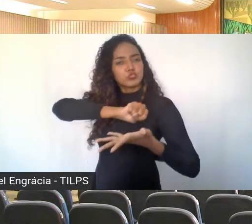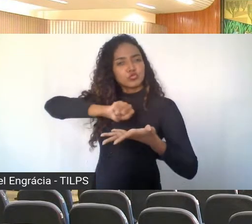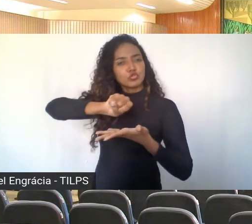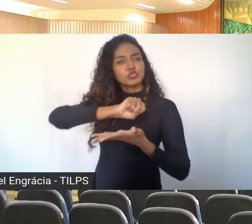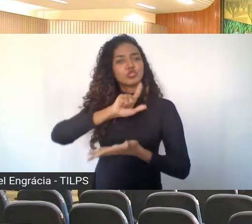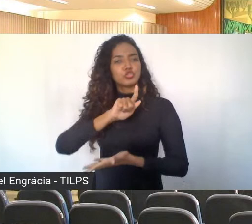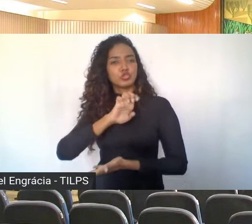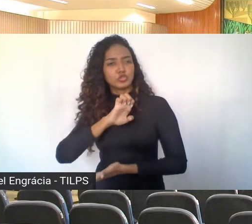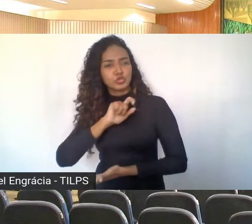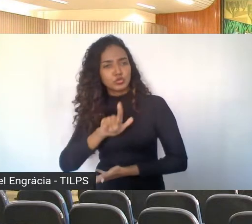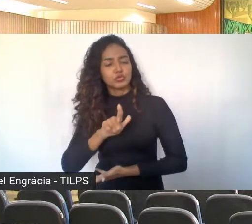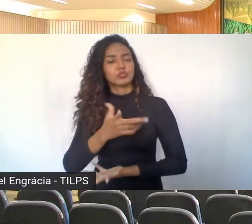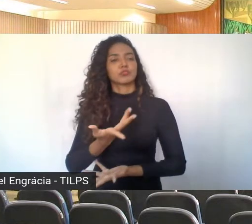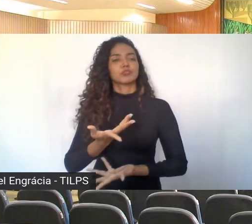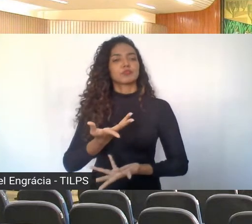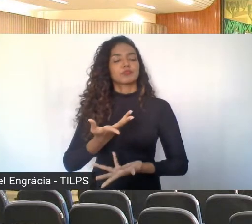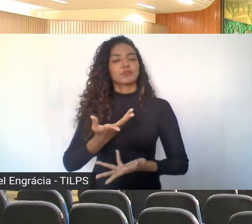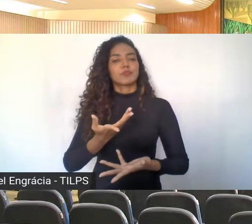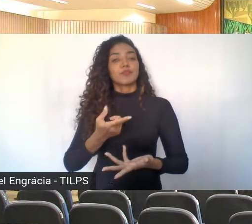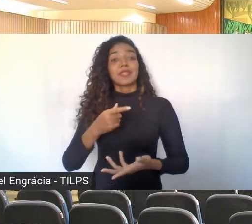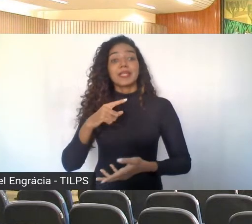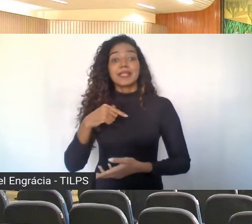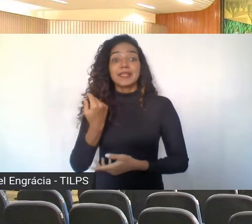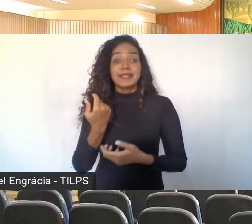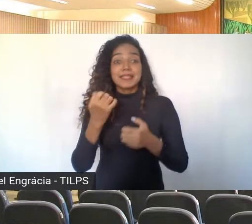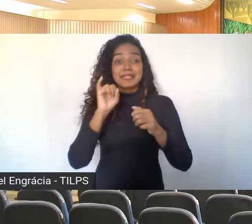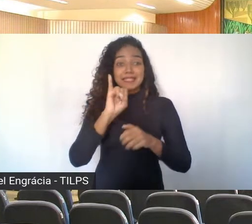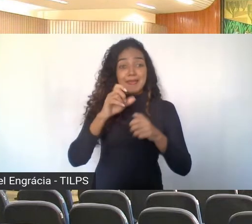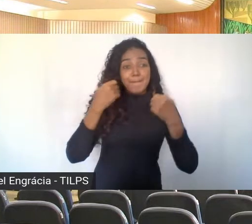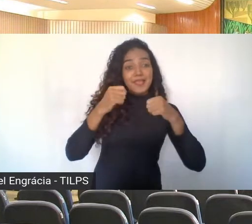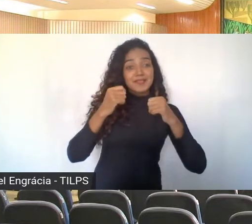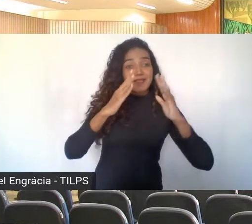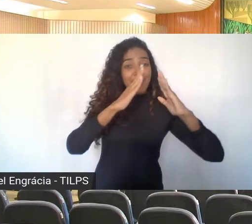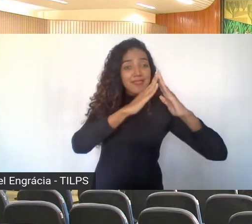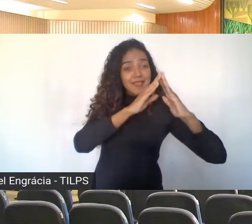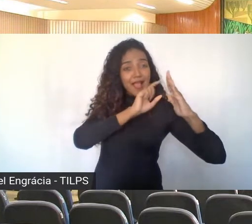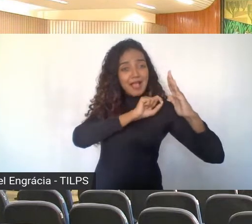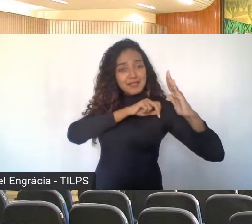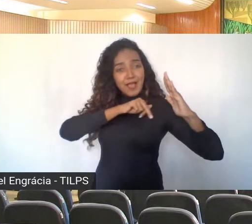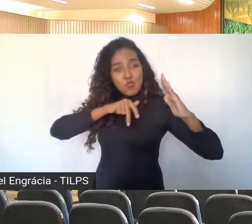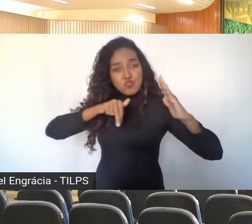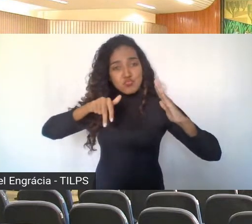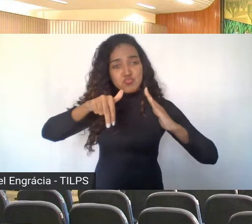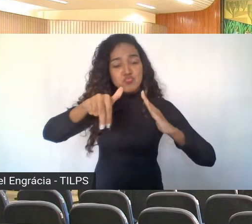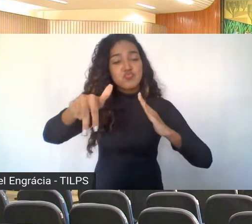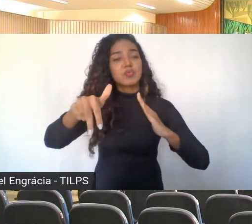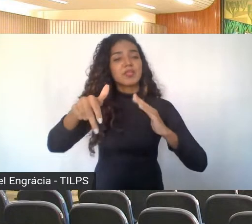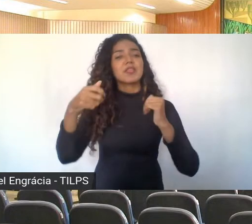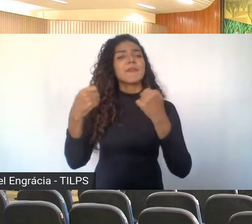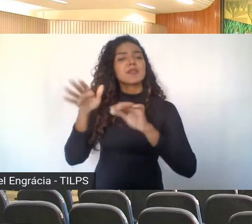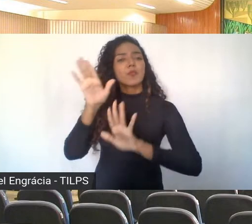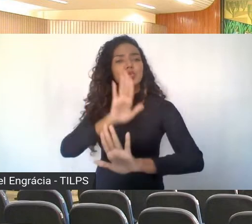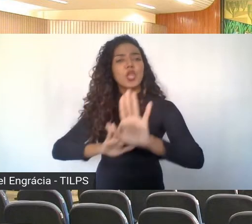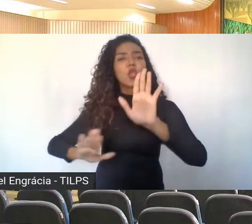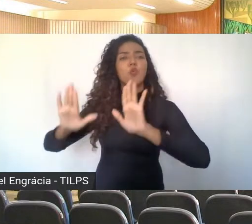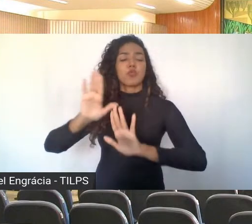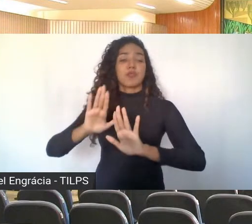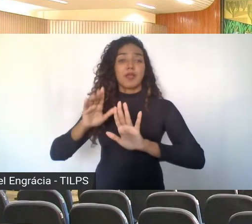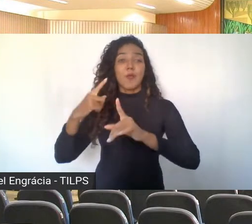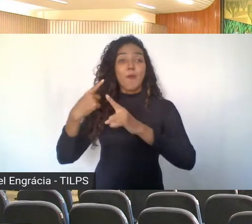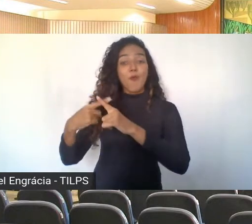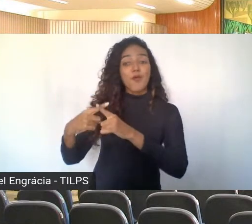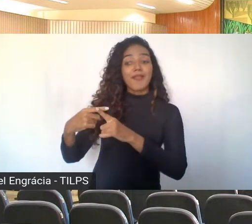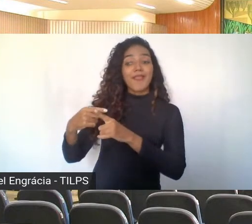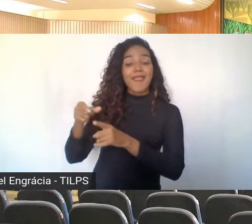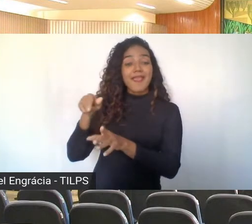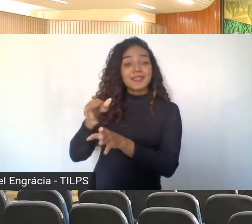tenhamos cuidado quando precisarmos sair de casa, porque só esses cuidados orientados pela ciência